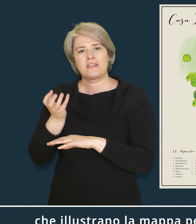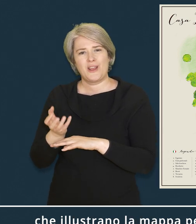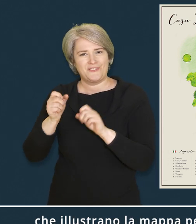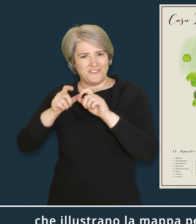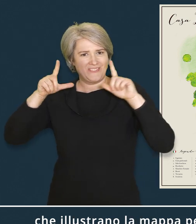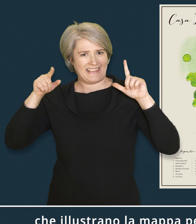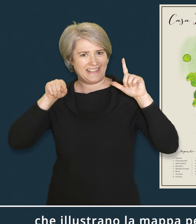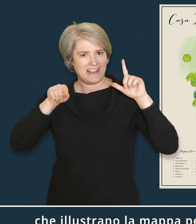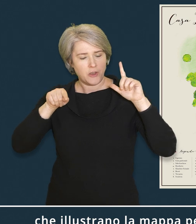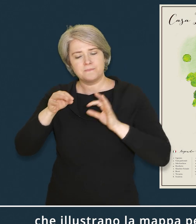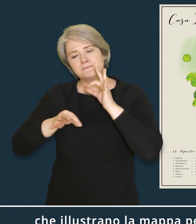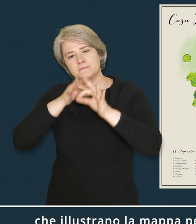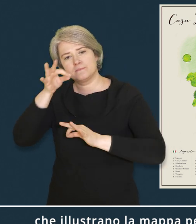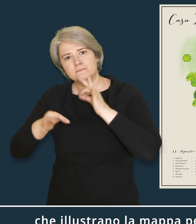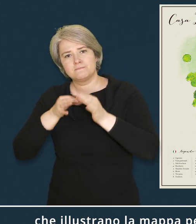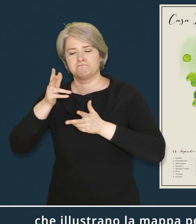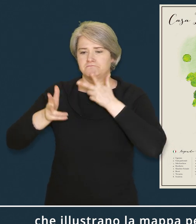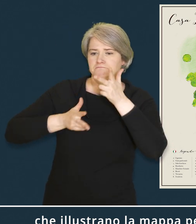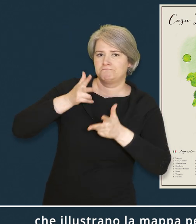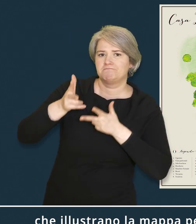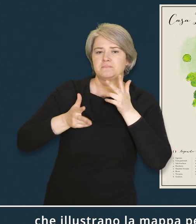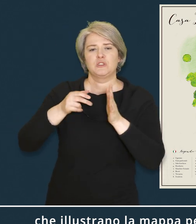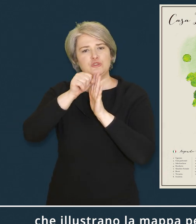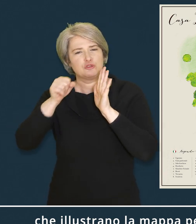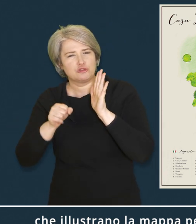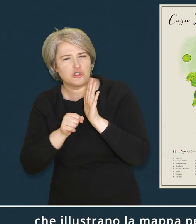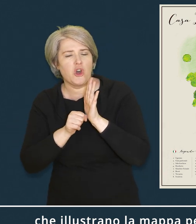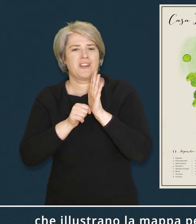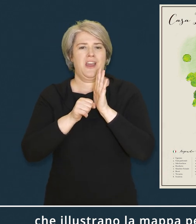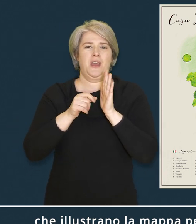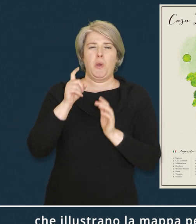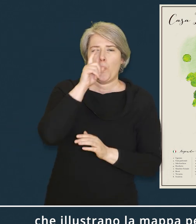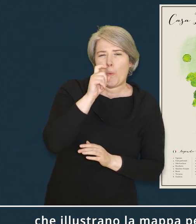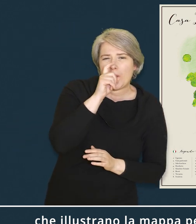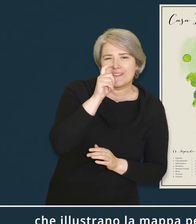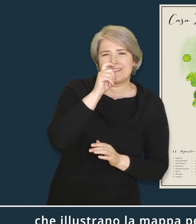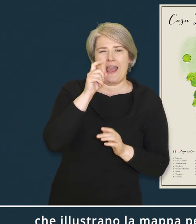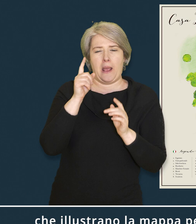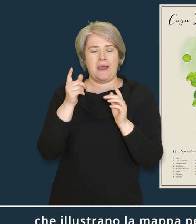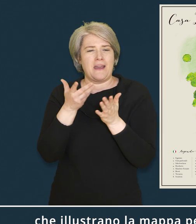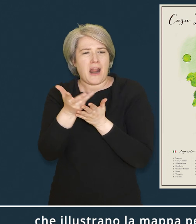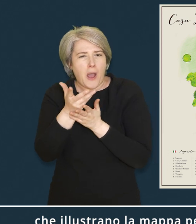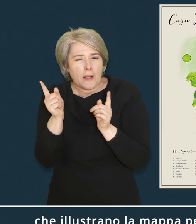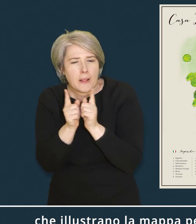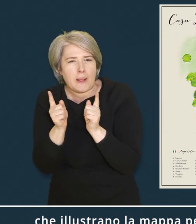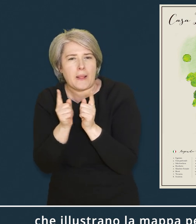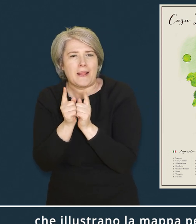che illustrano la mappa per ascoltare la storia, le curiosità e gli aneddoti su questo luogo pieno di